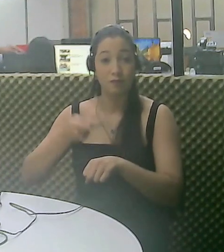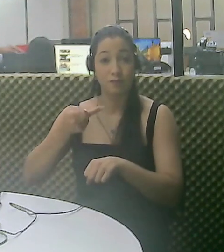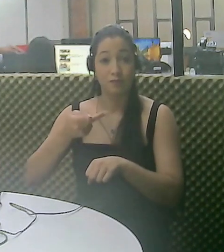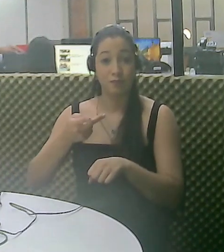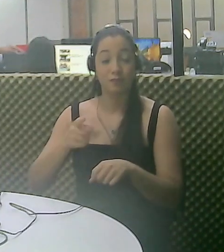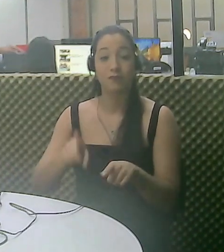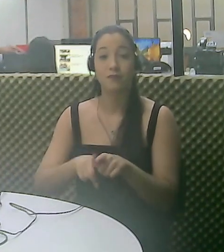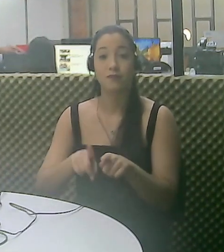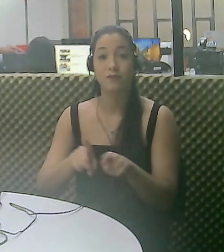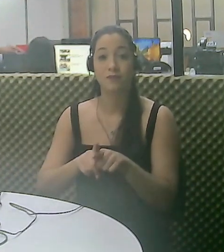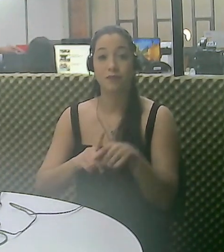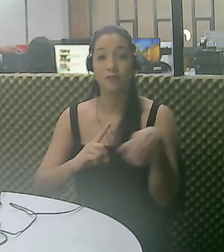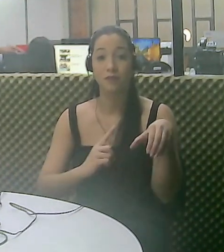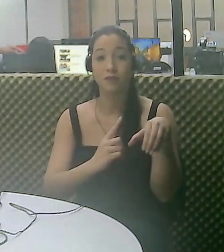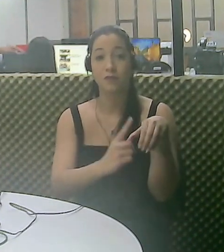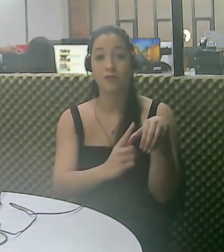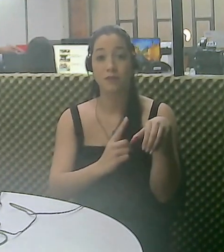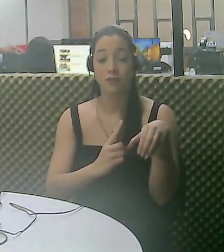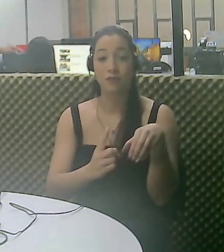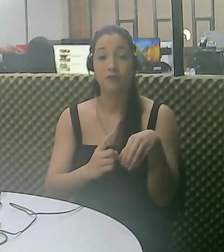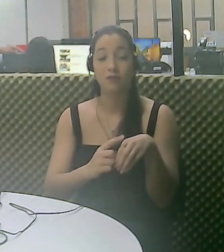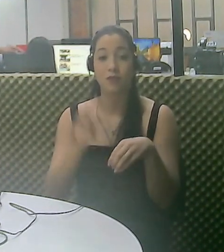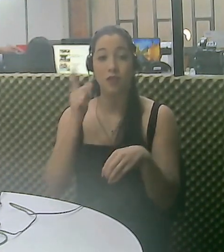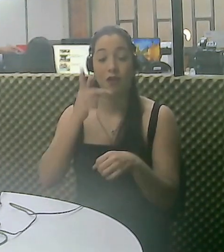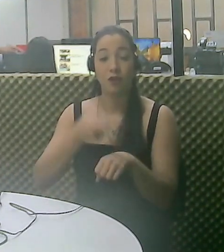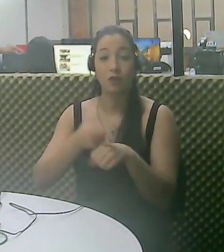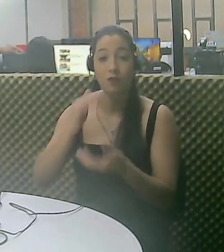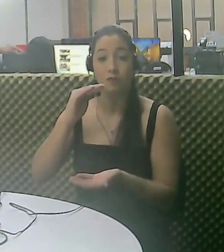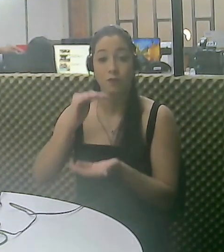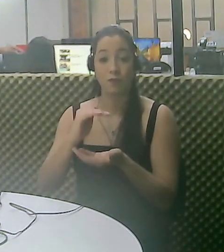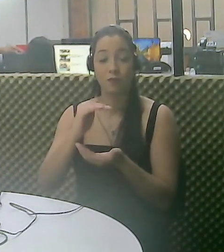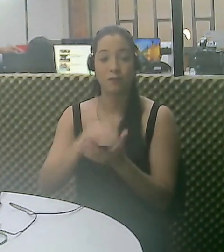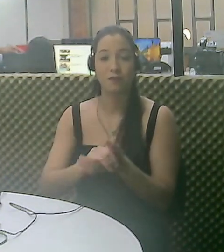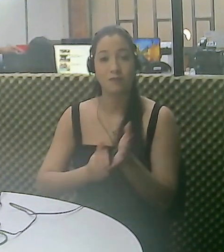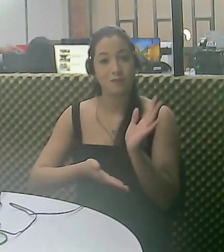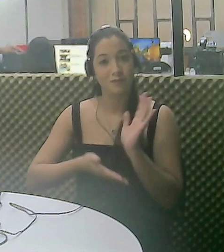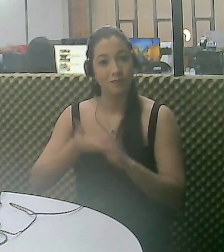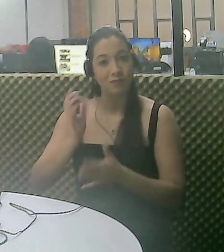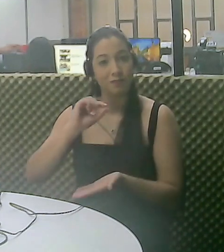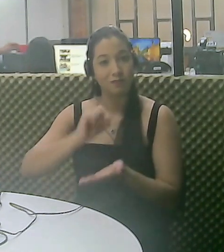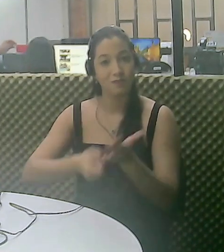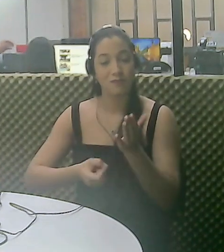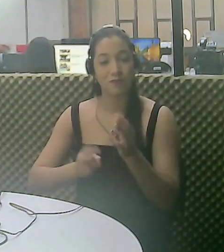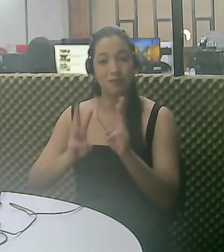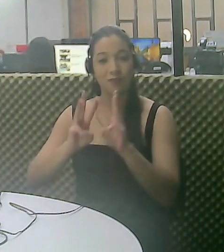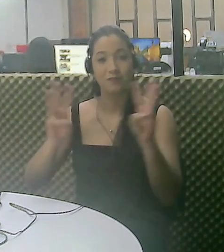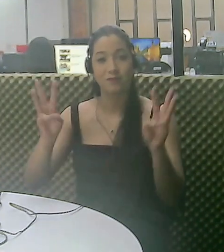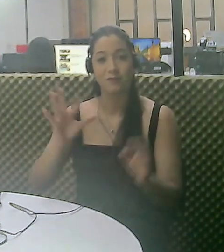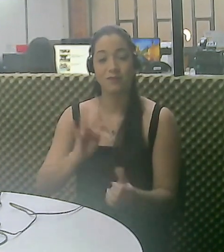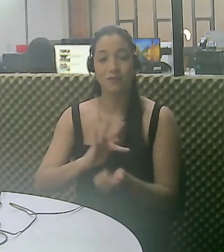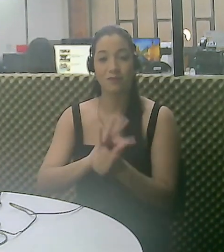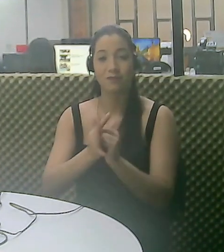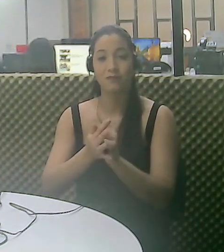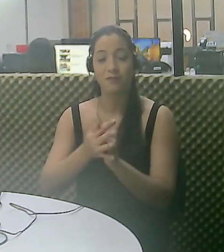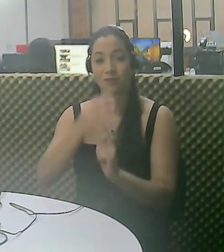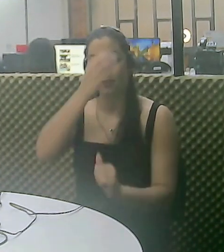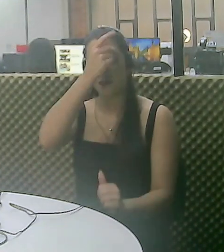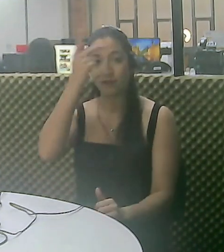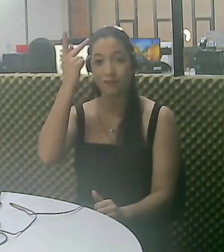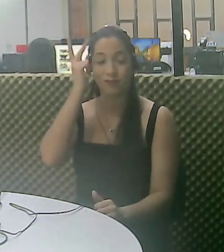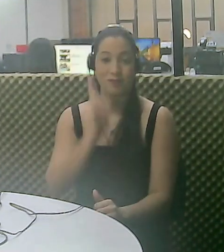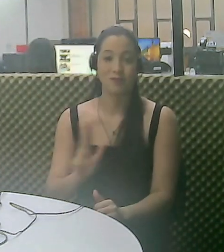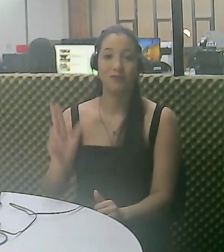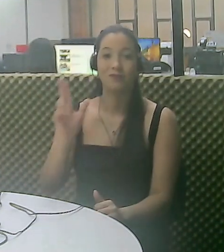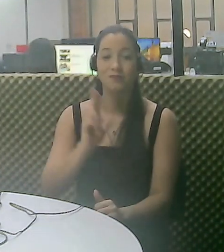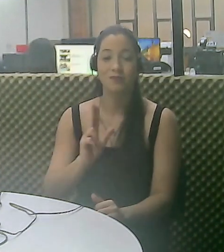e da defesa menos vazada com mini-troféus. Por isso, não perca tempo e acesse a página da Futel no portal da Prefeitura de